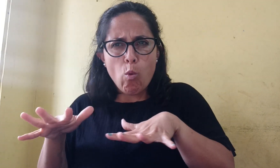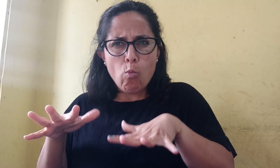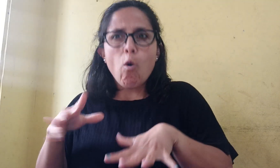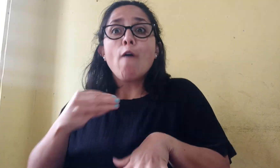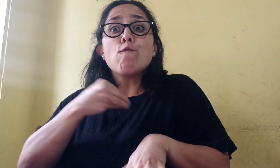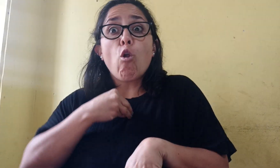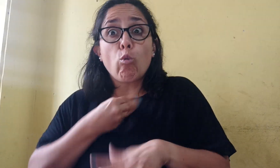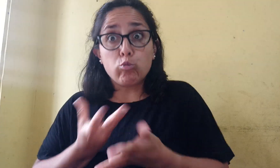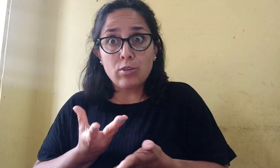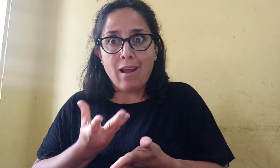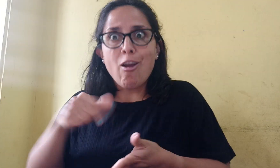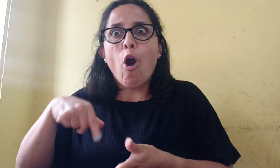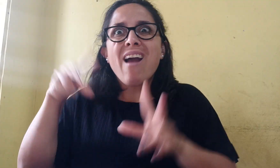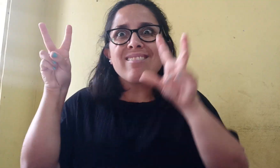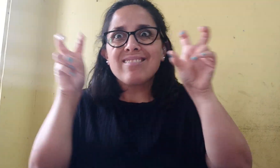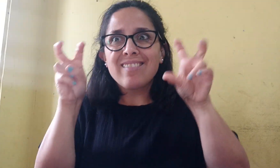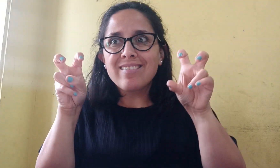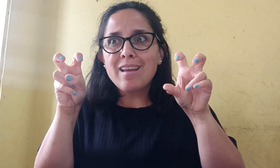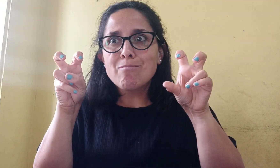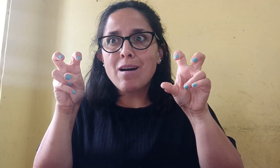es un tema en el que